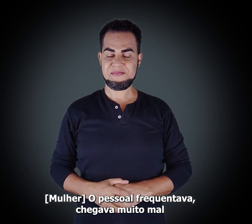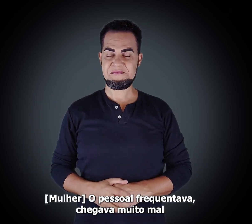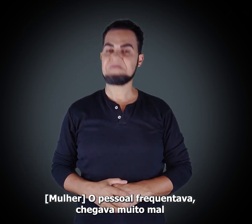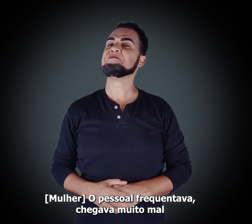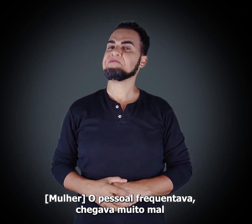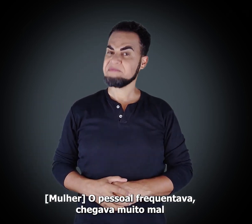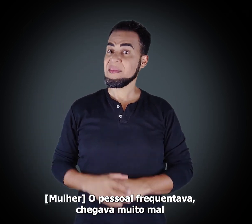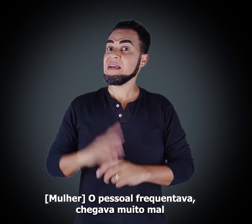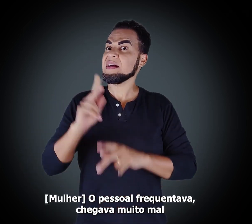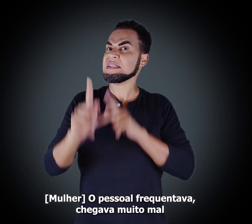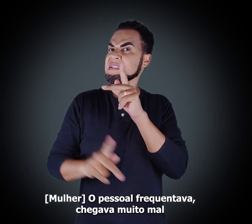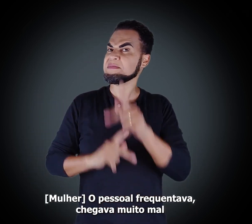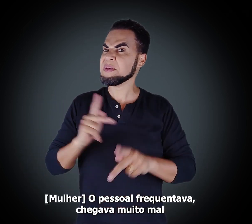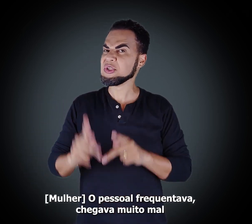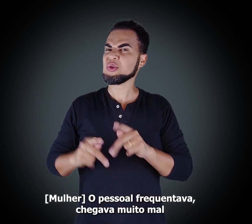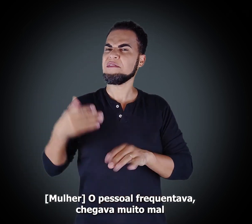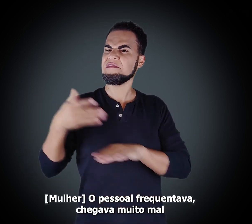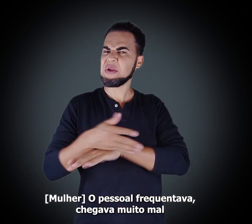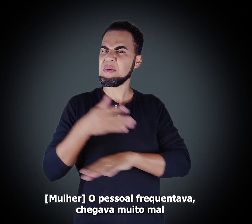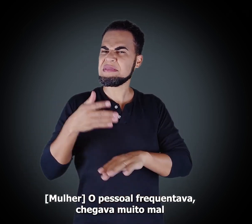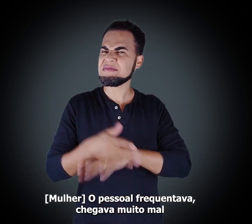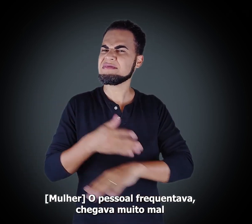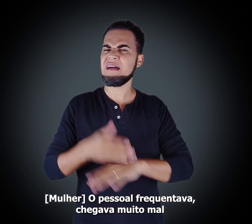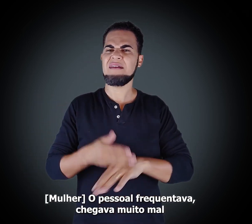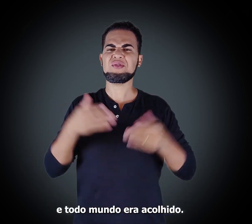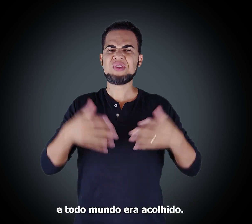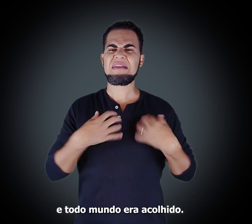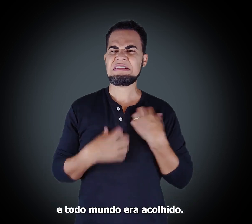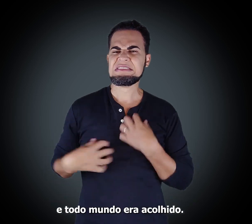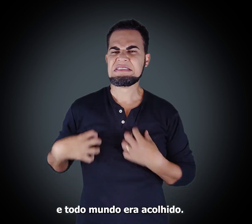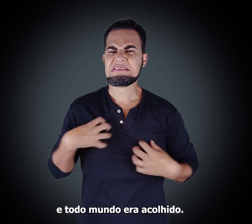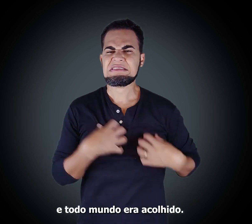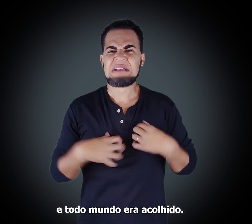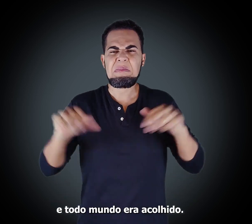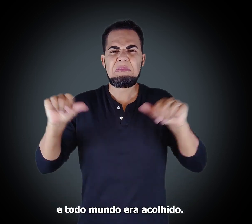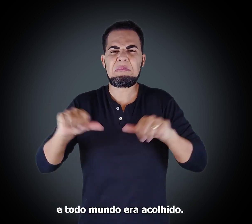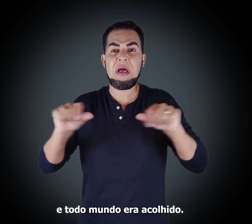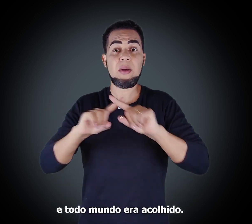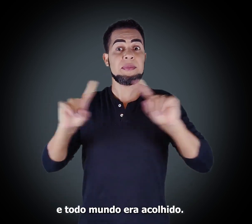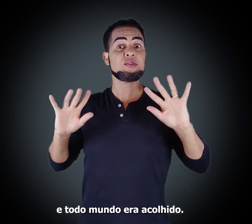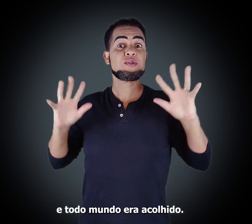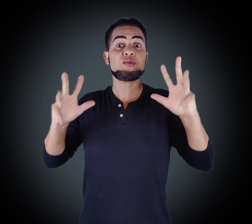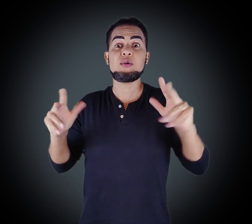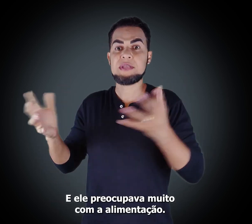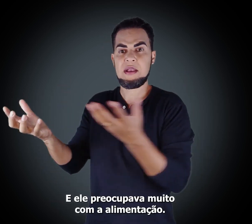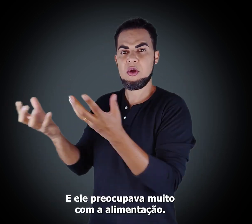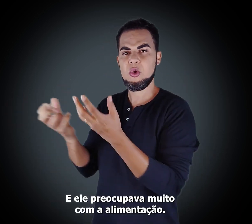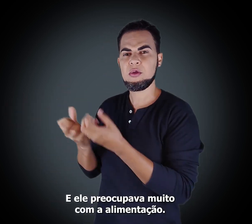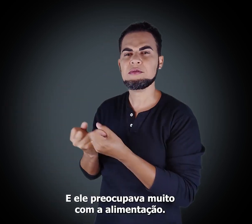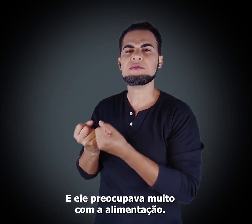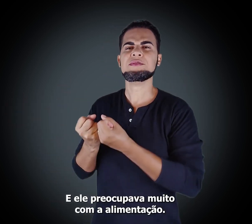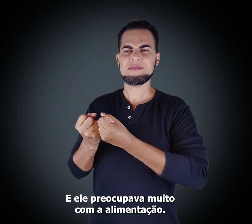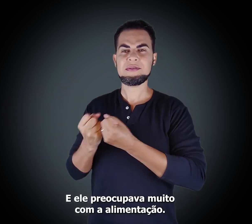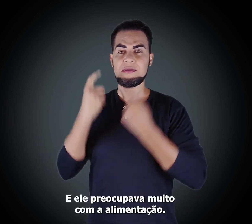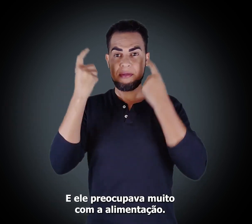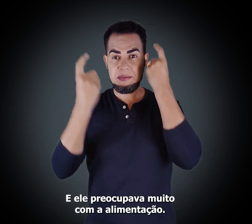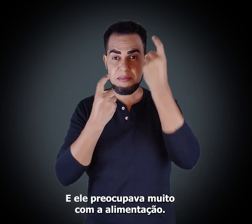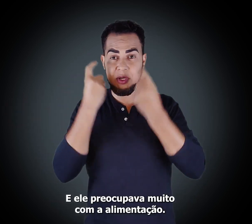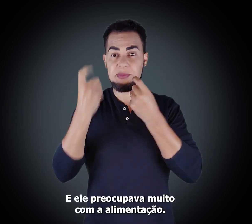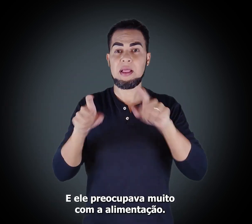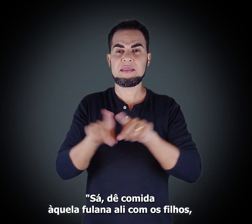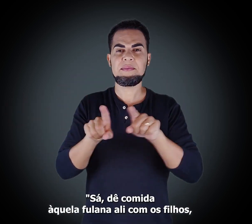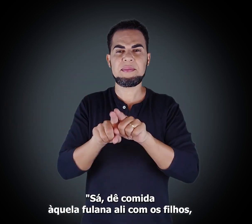O pessoal frequentava, chegava muito mal e todo mundo era acolhido, né? E ele preocupava muito